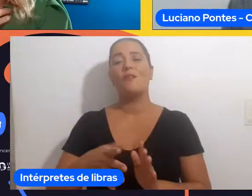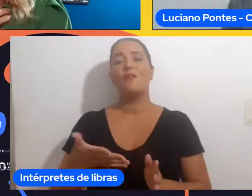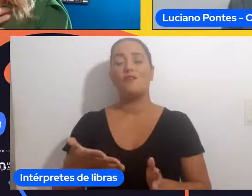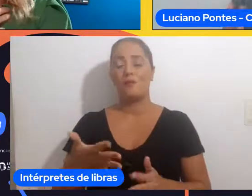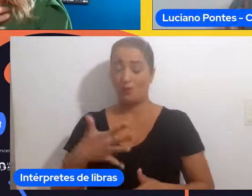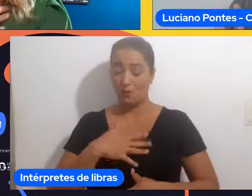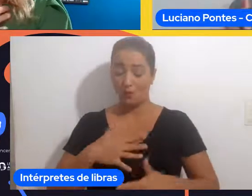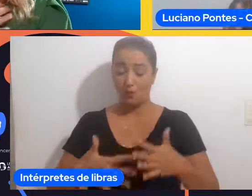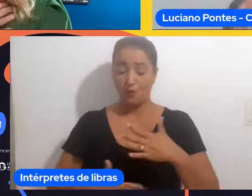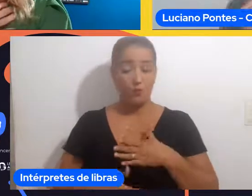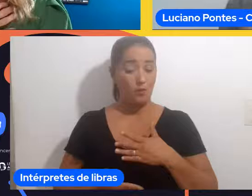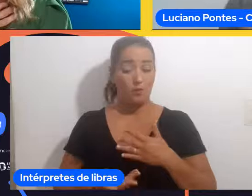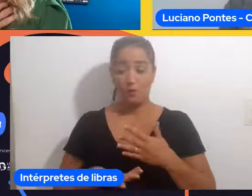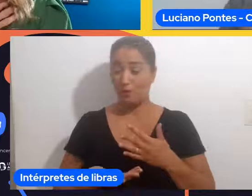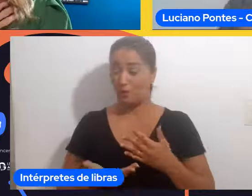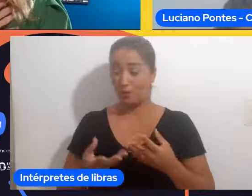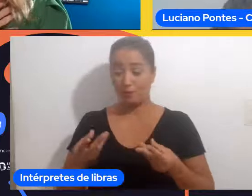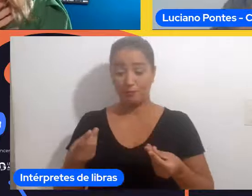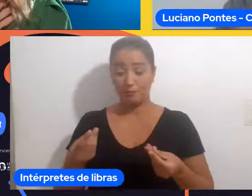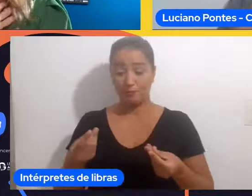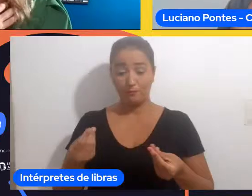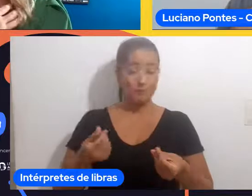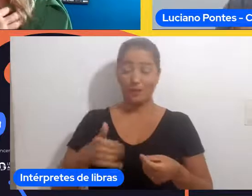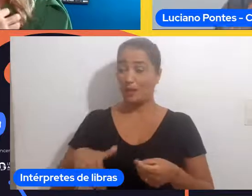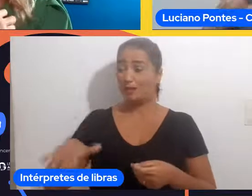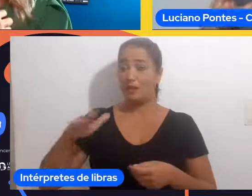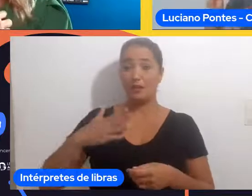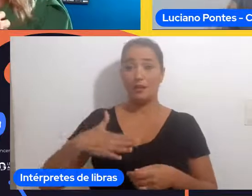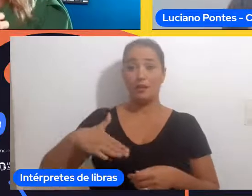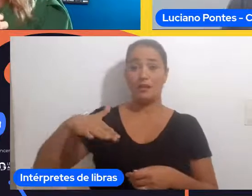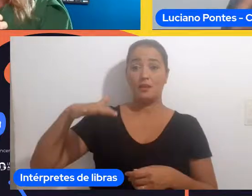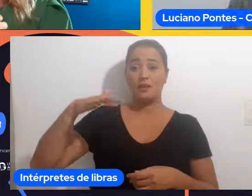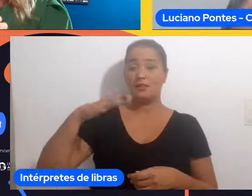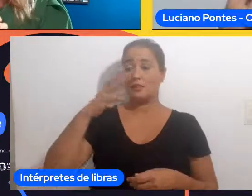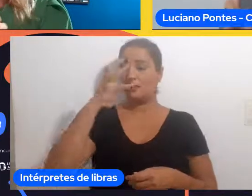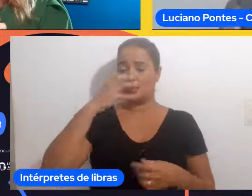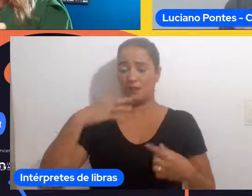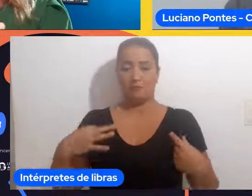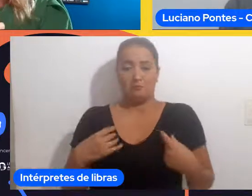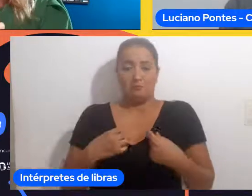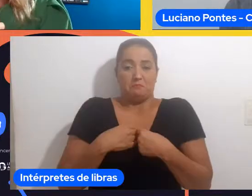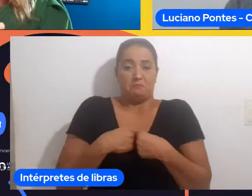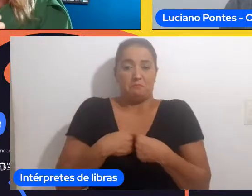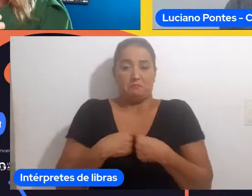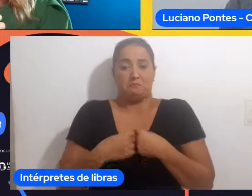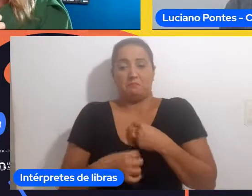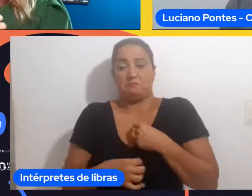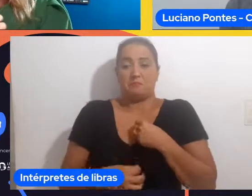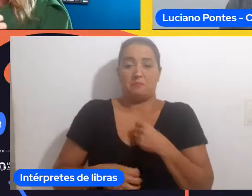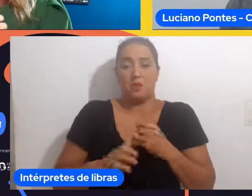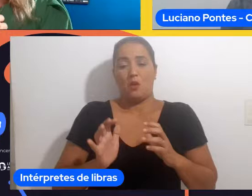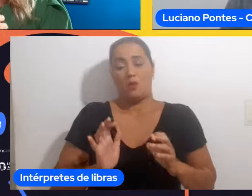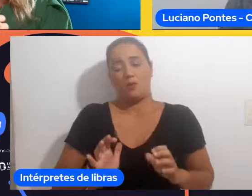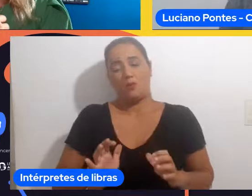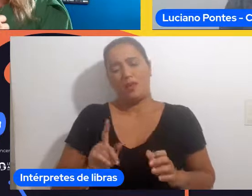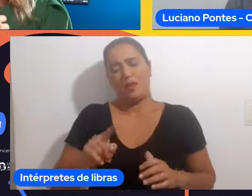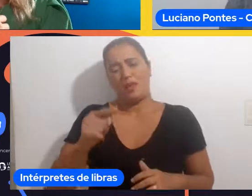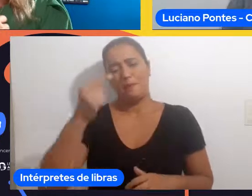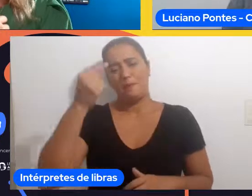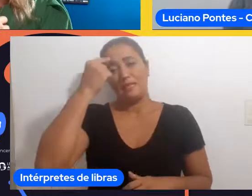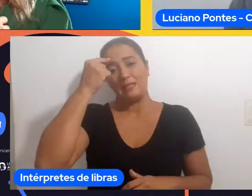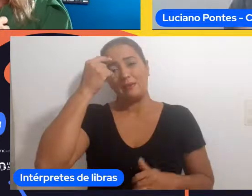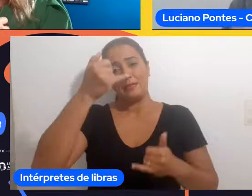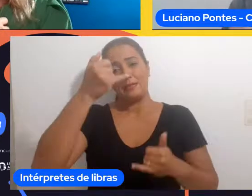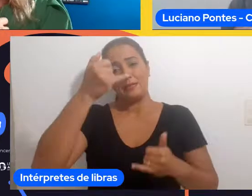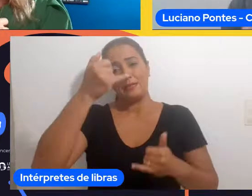perdendo no mundo adulto, né? Ainda ficando um pouco mais sério, vai atacando mais a camisa, e eu acho que tudo isso tem a ver com o pensamento do brincar. Mas queria que você